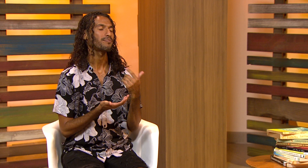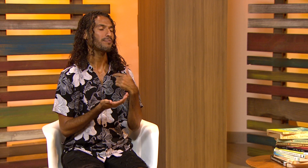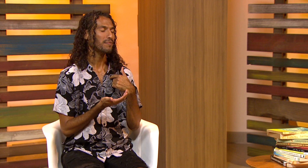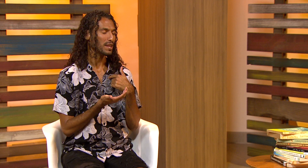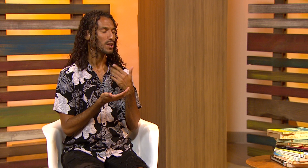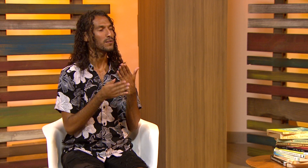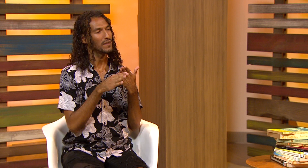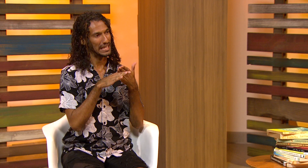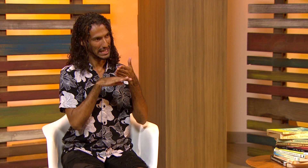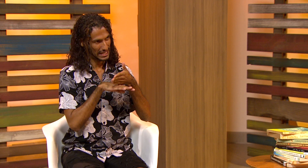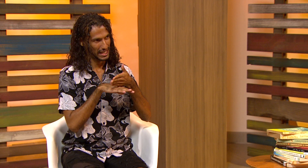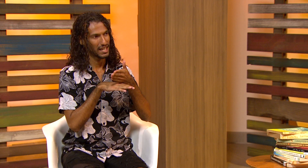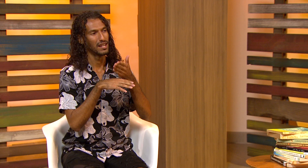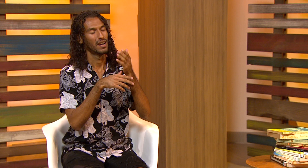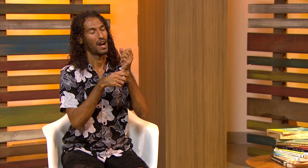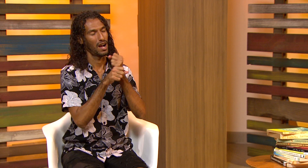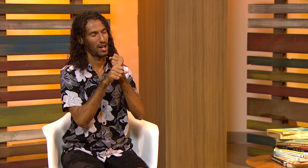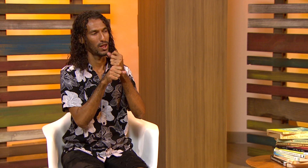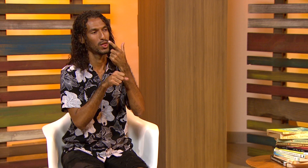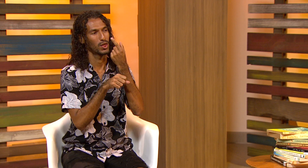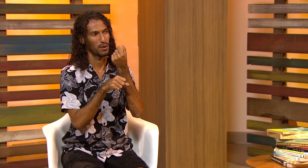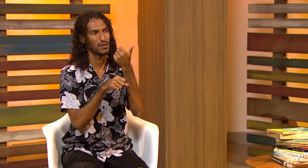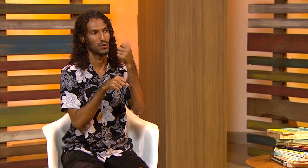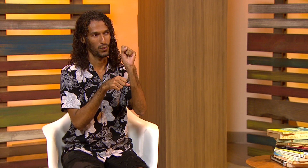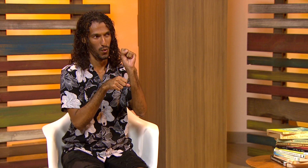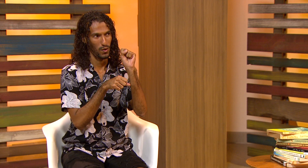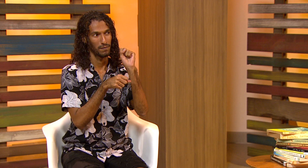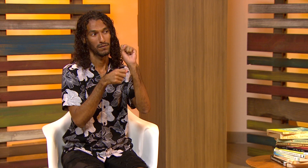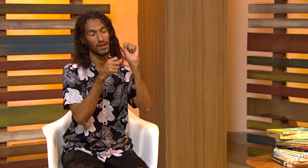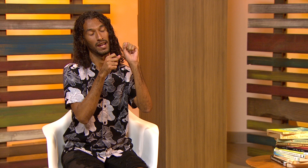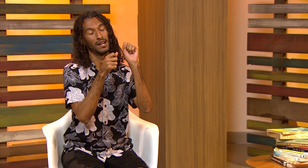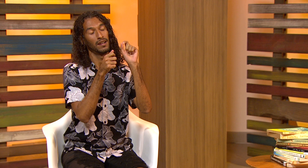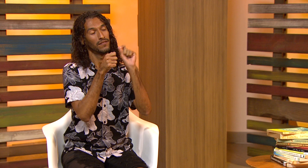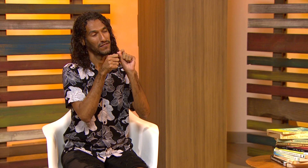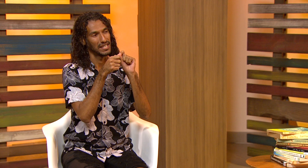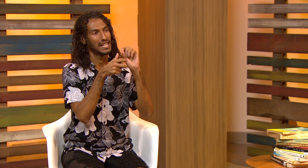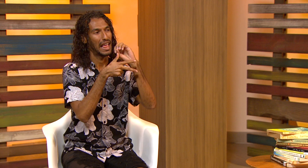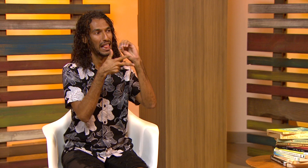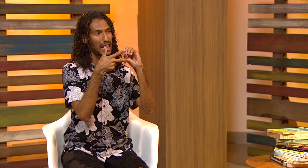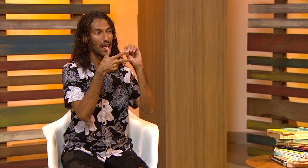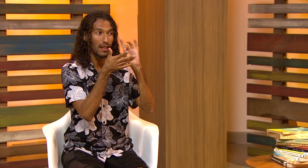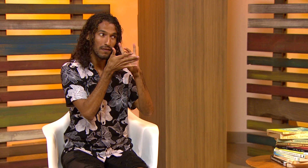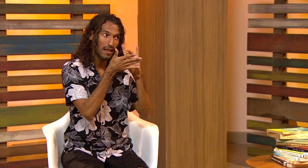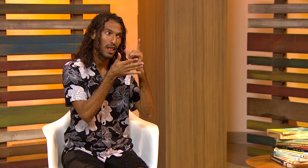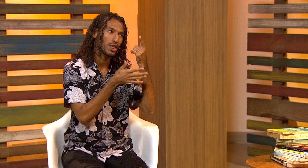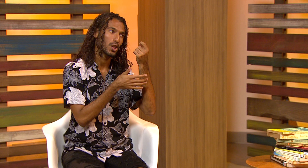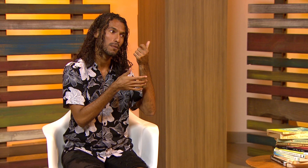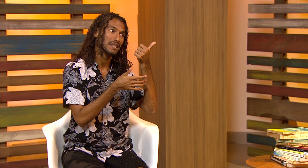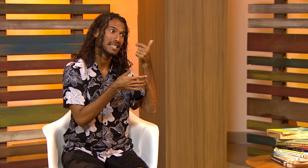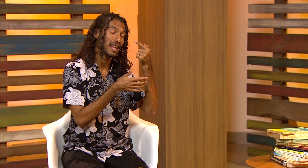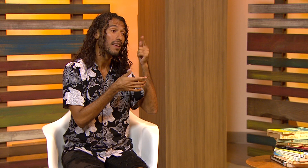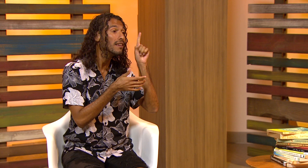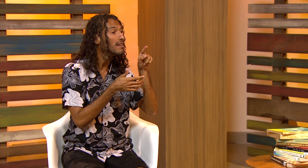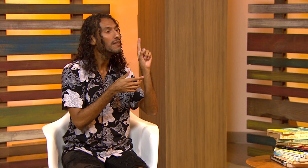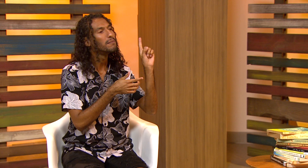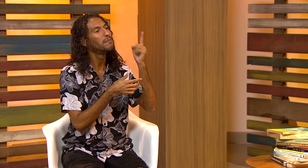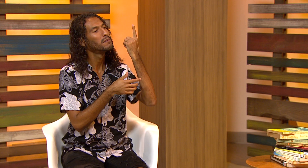Então, eu ingressei no curso de Medicina no ano de 2018, pois em 2017 eu fiz o primeiro Enem